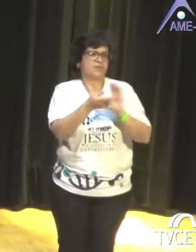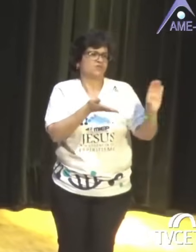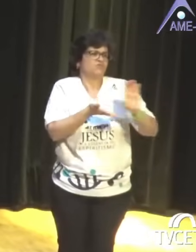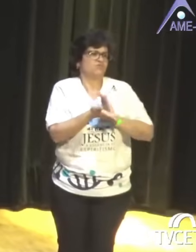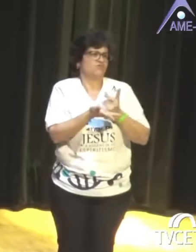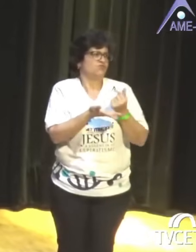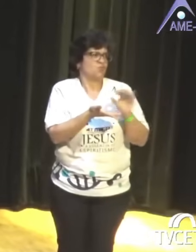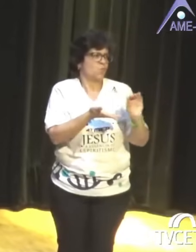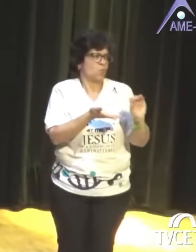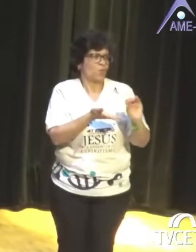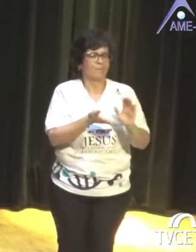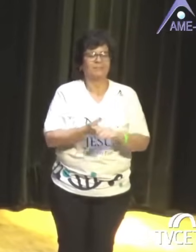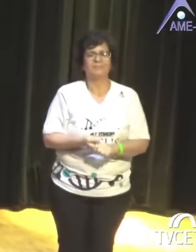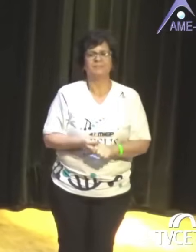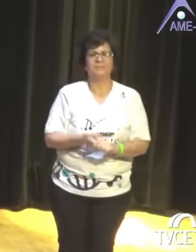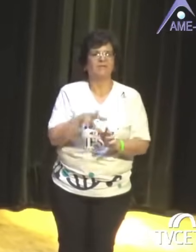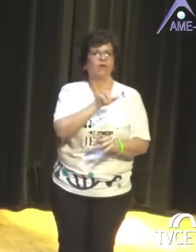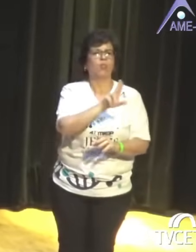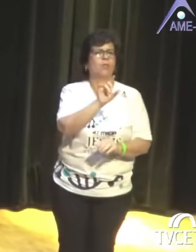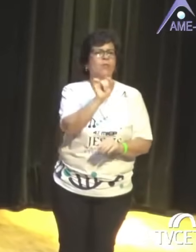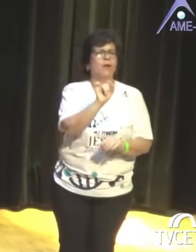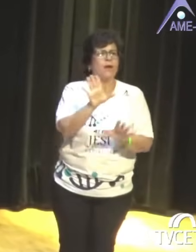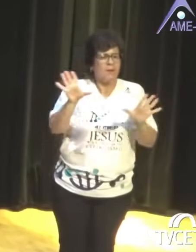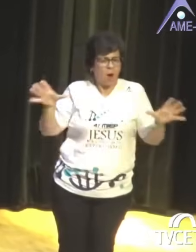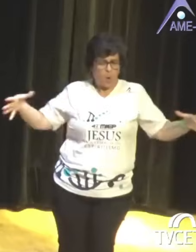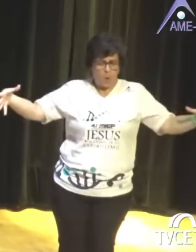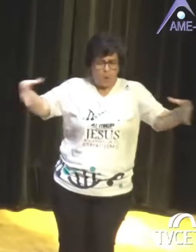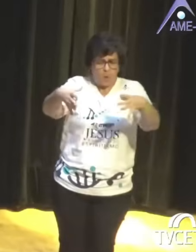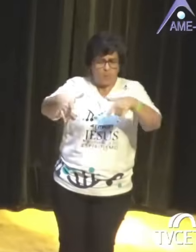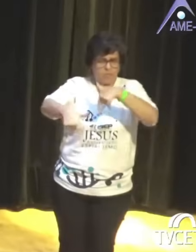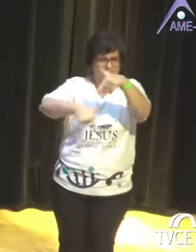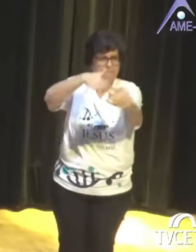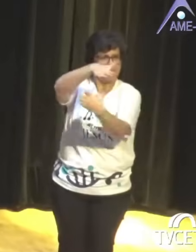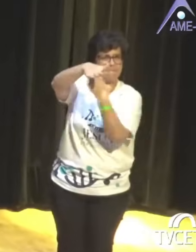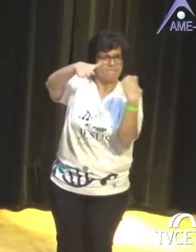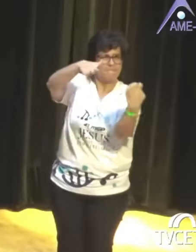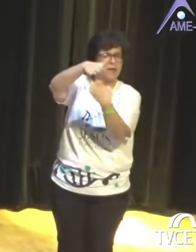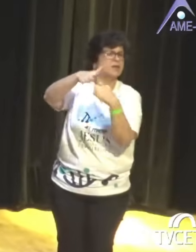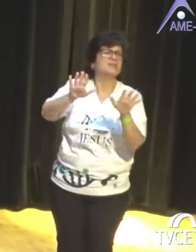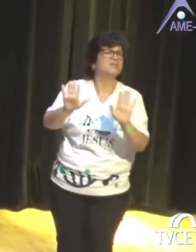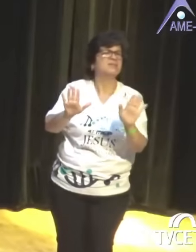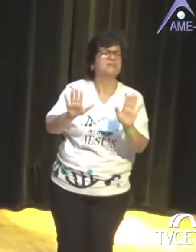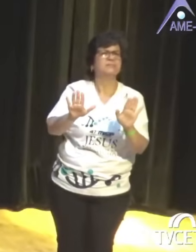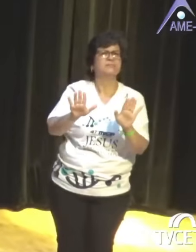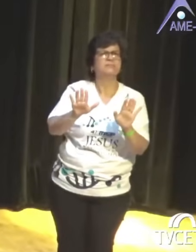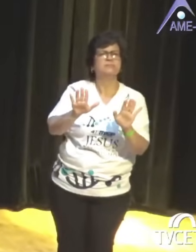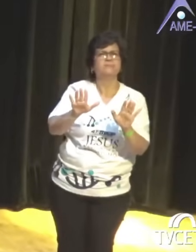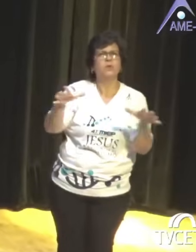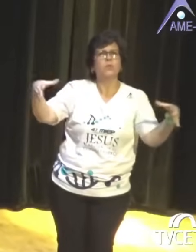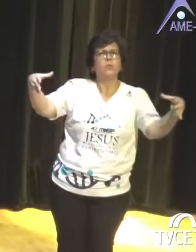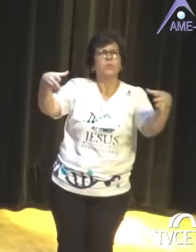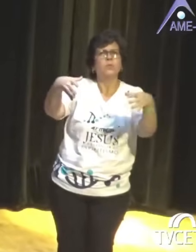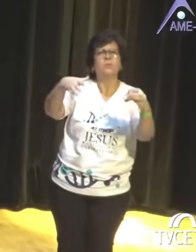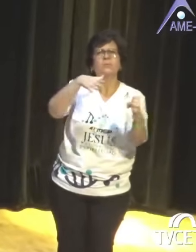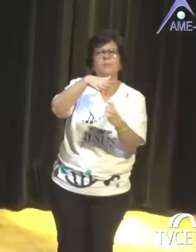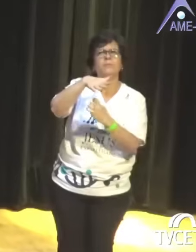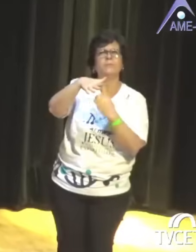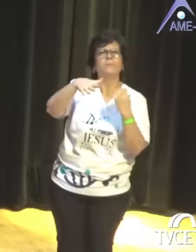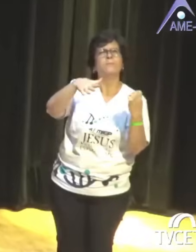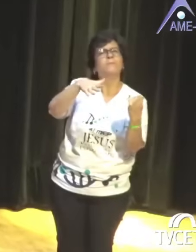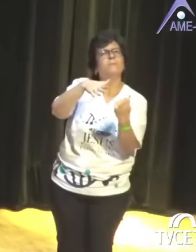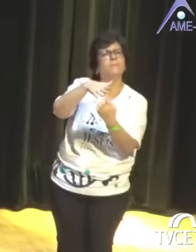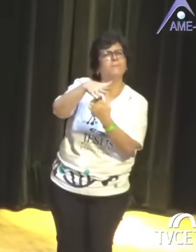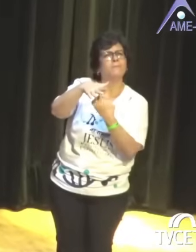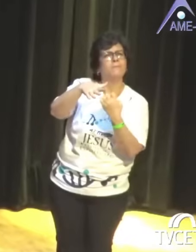negaram você acha que uma corporação uma corporação não você